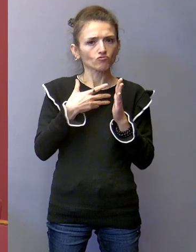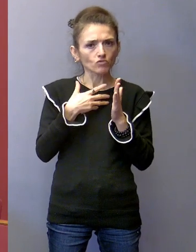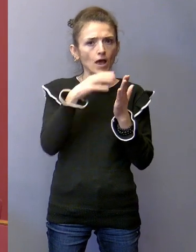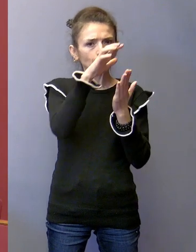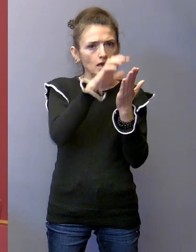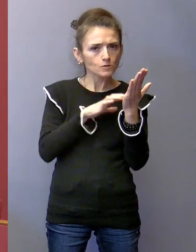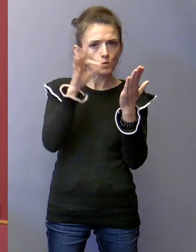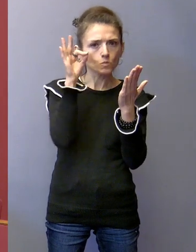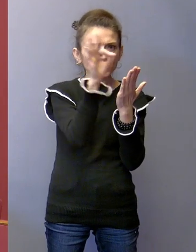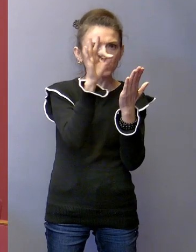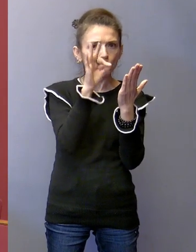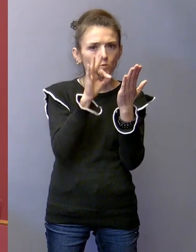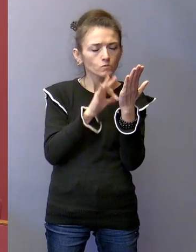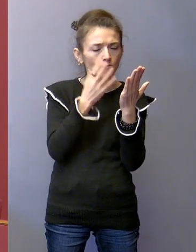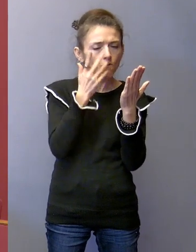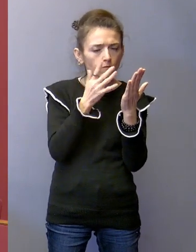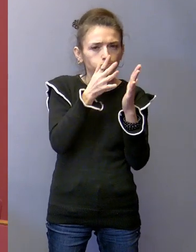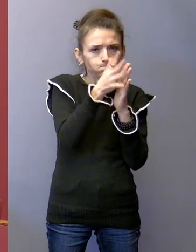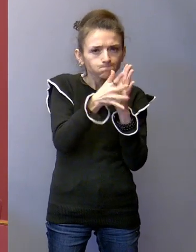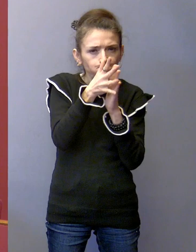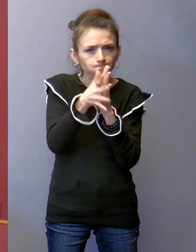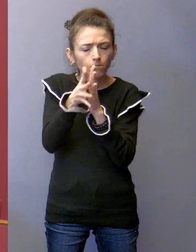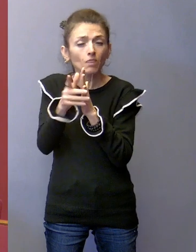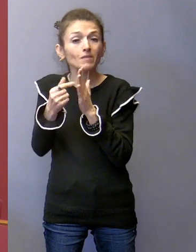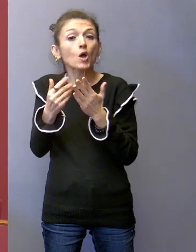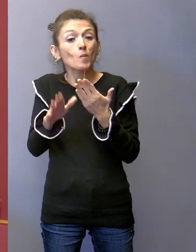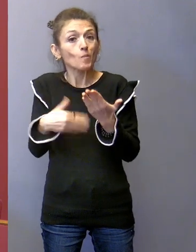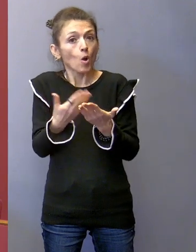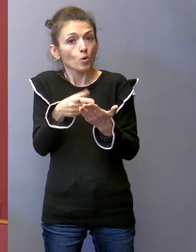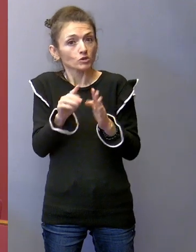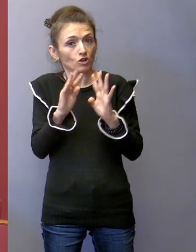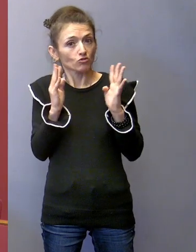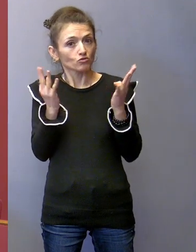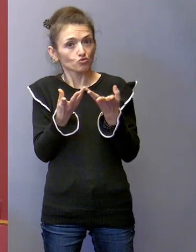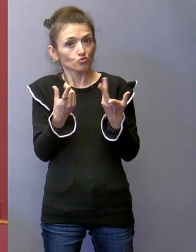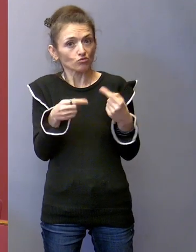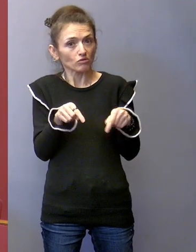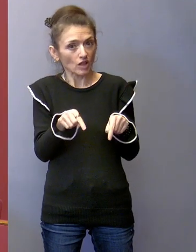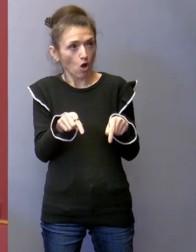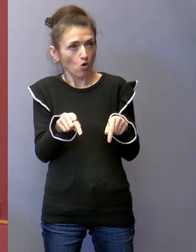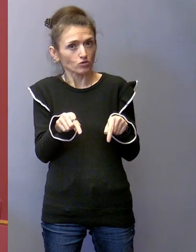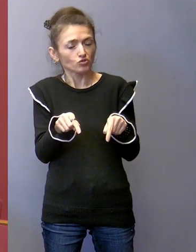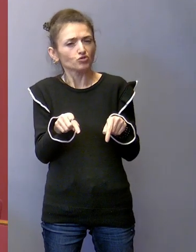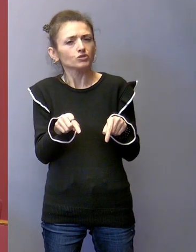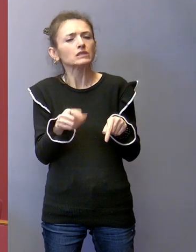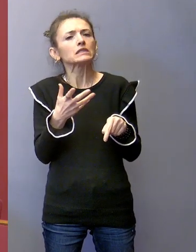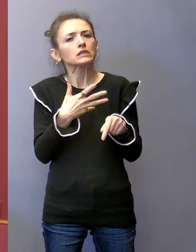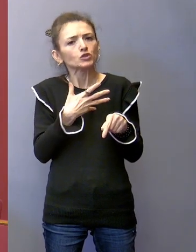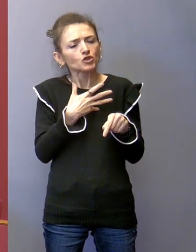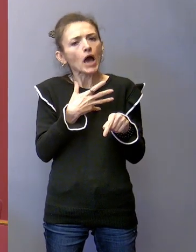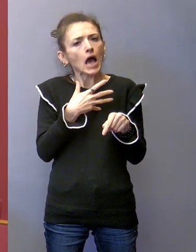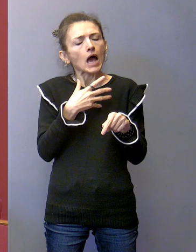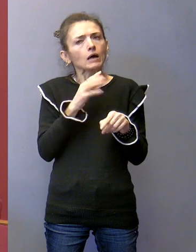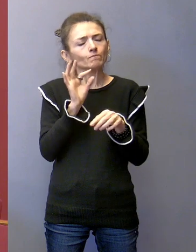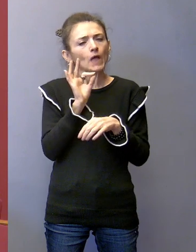perché questa diciamo proposta e che fa oggi la giunta pone come dire delle delle